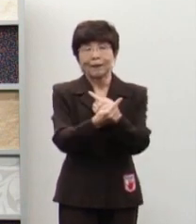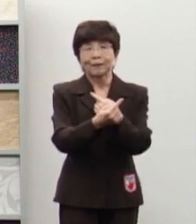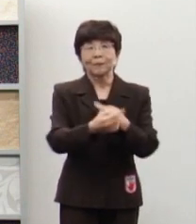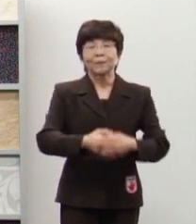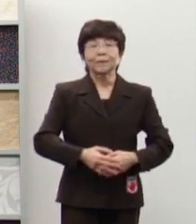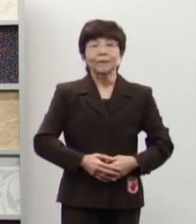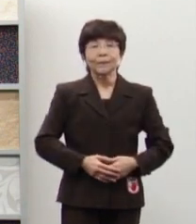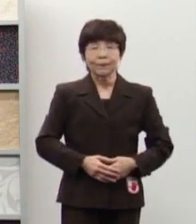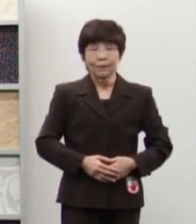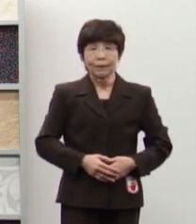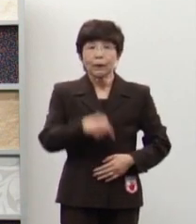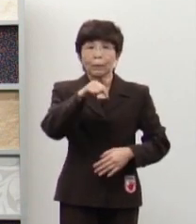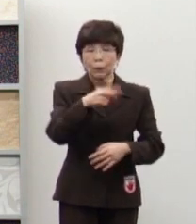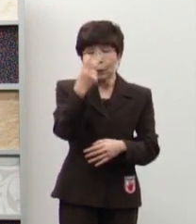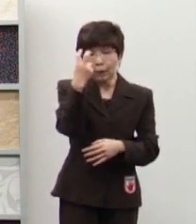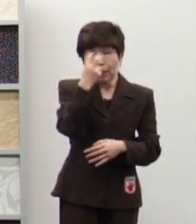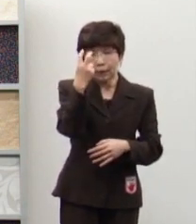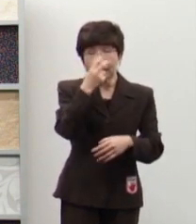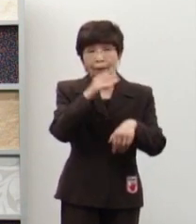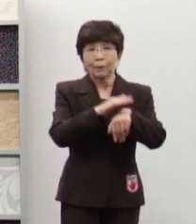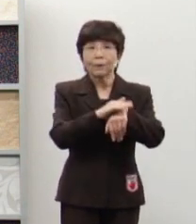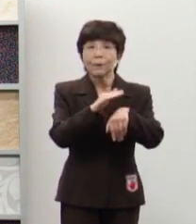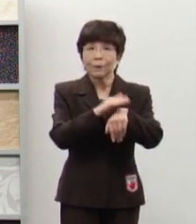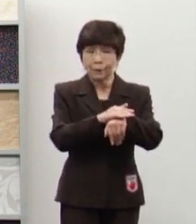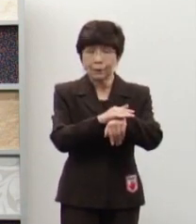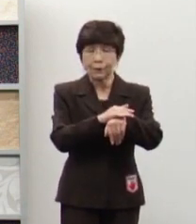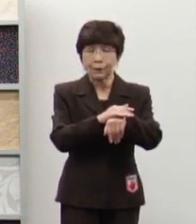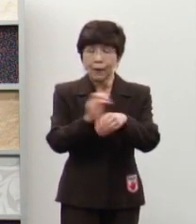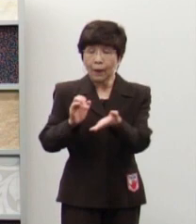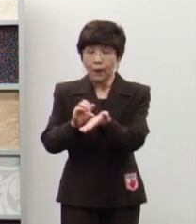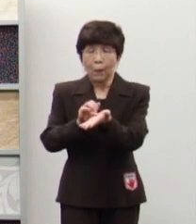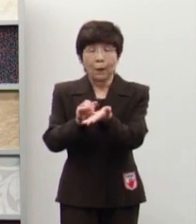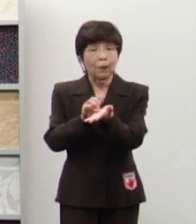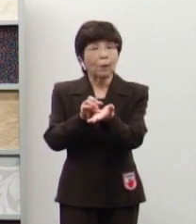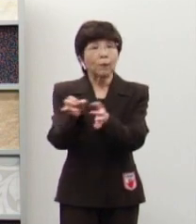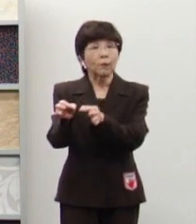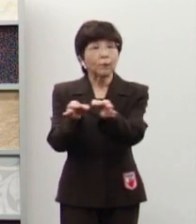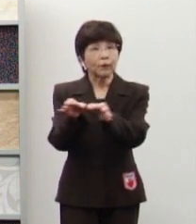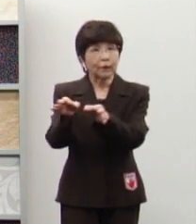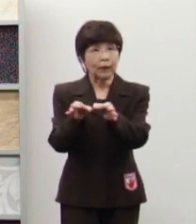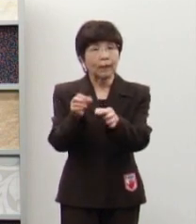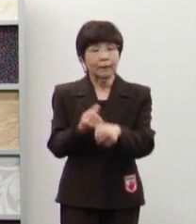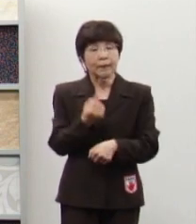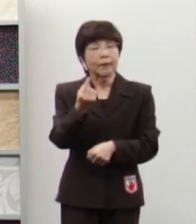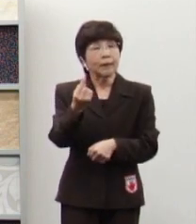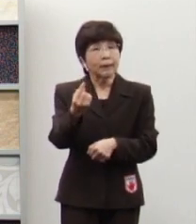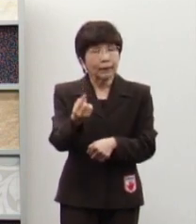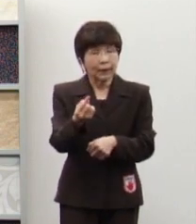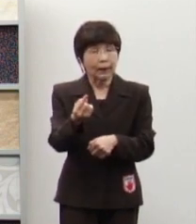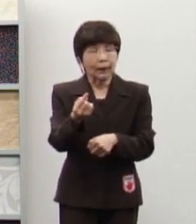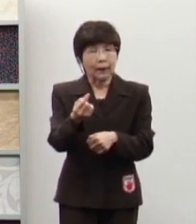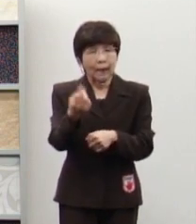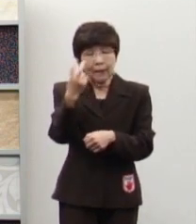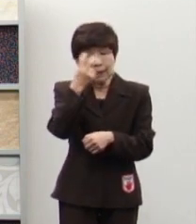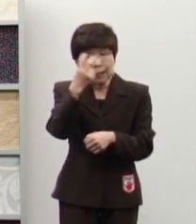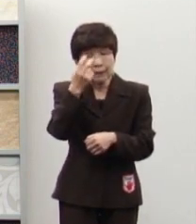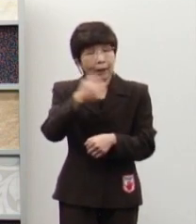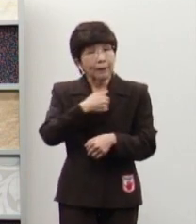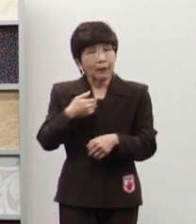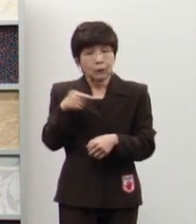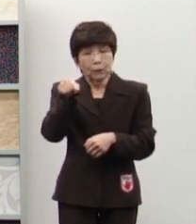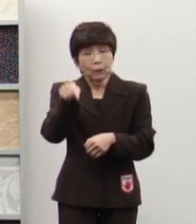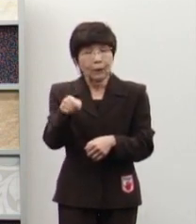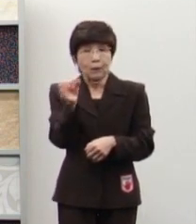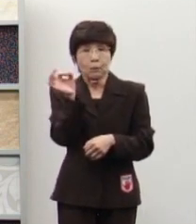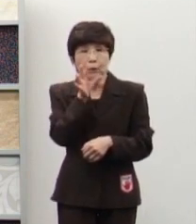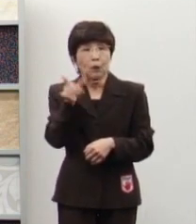除をするための検査につきましては身近な薬局において無料で受けられる制度を創設し県民の皆様